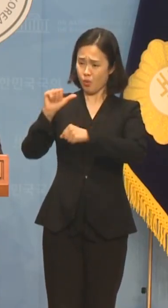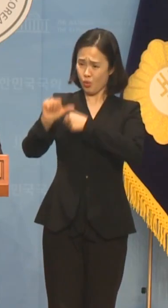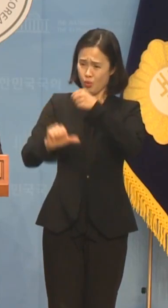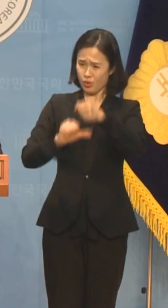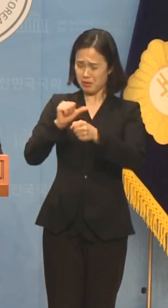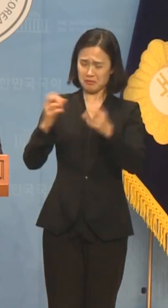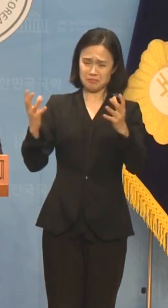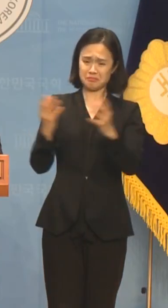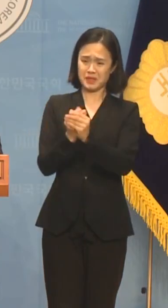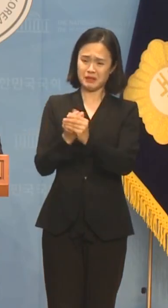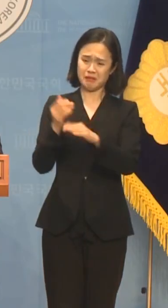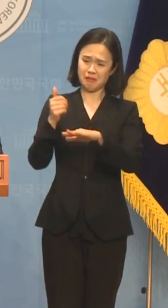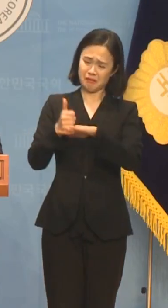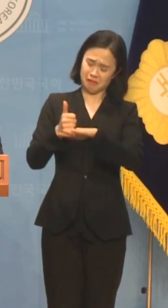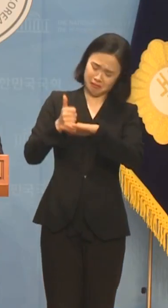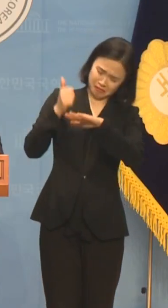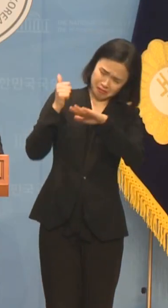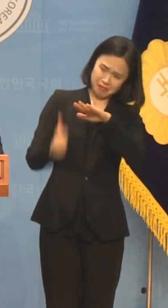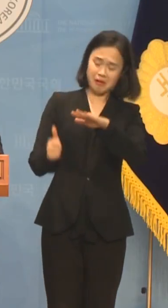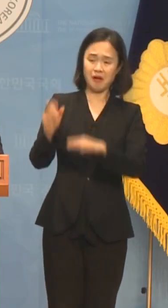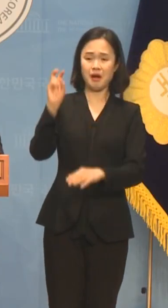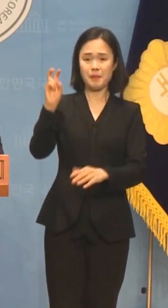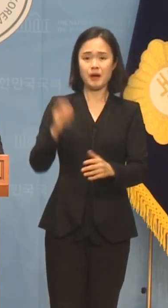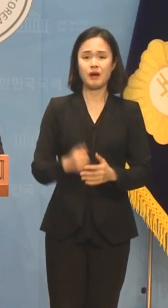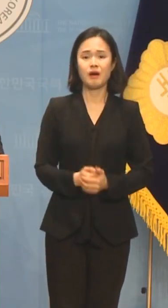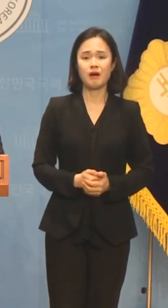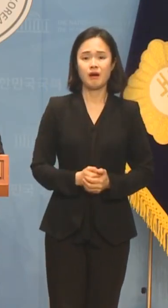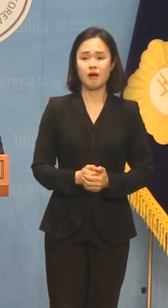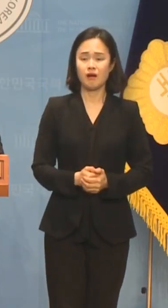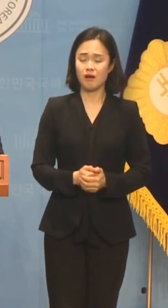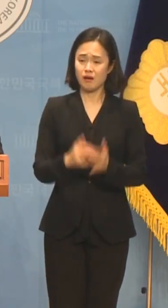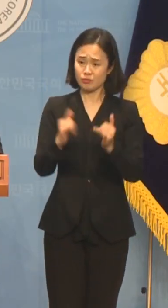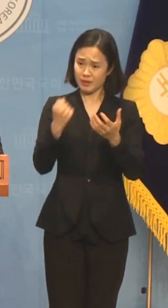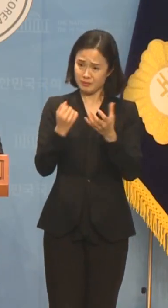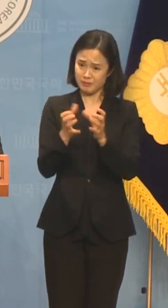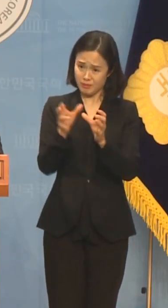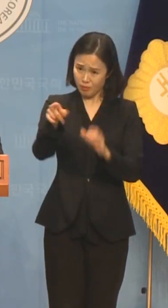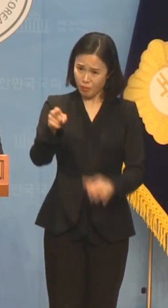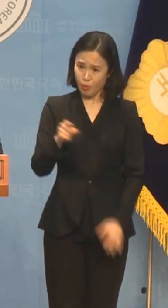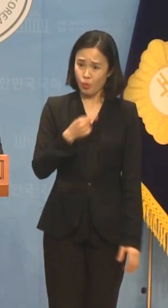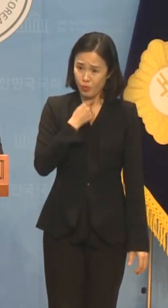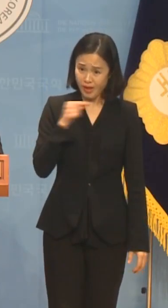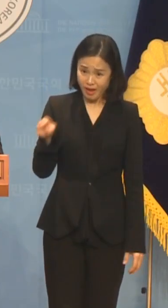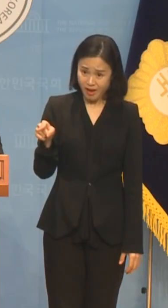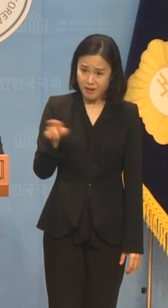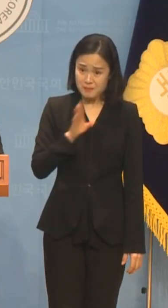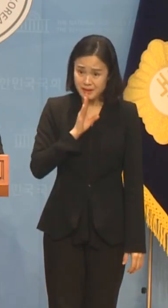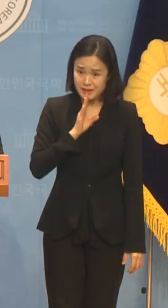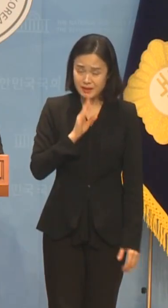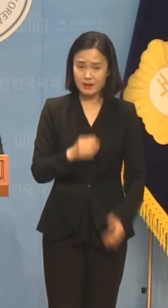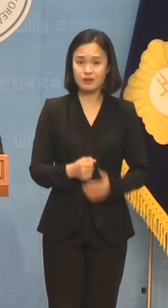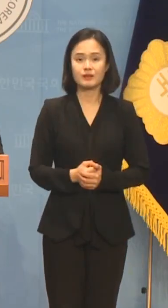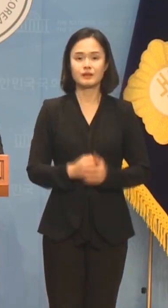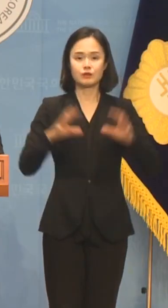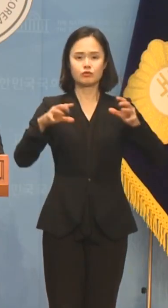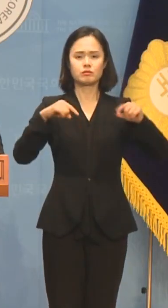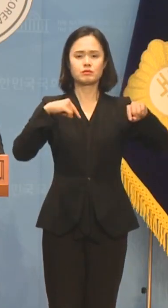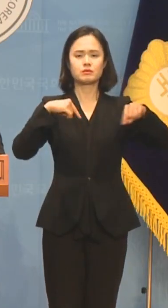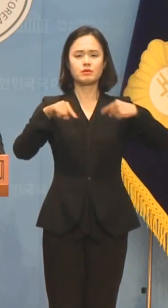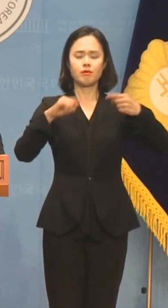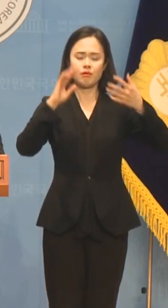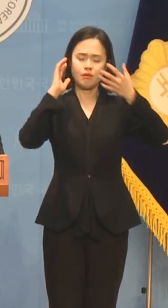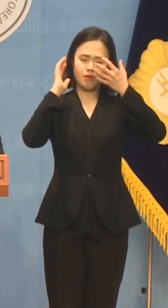의원들, 윤석열 대리인단은 그것을 원하는 것입니까? 국정의 불안정, 불확실성으로